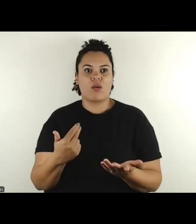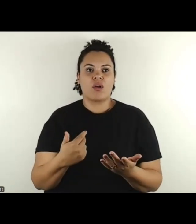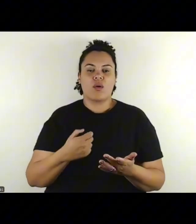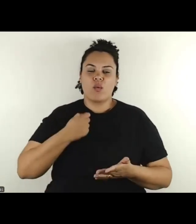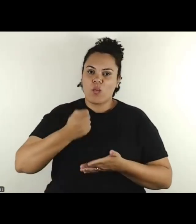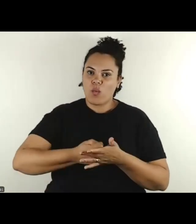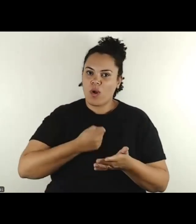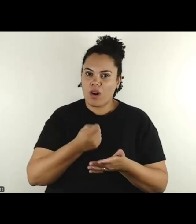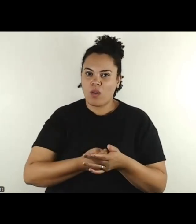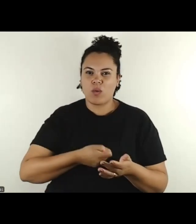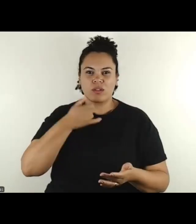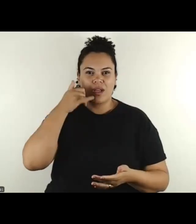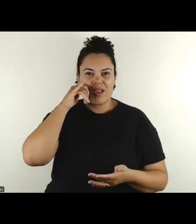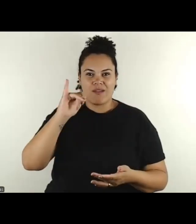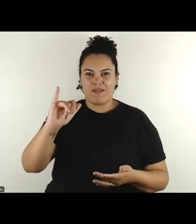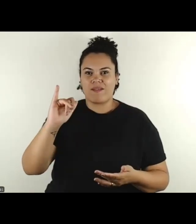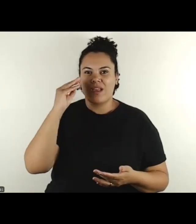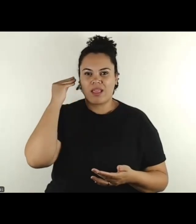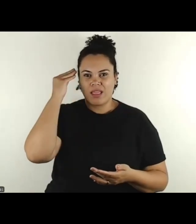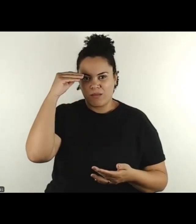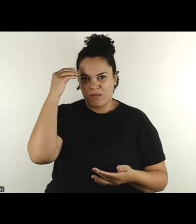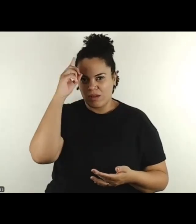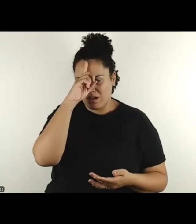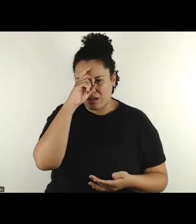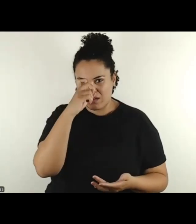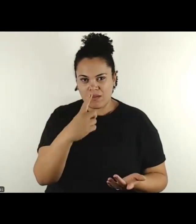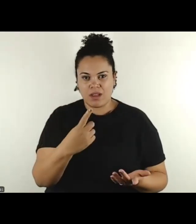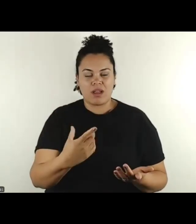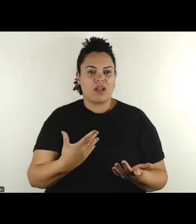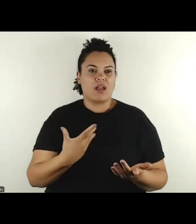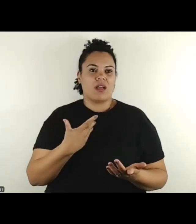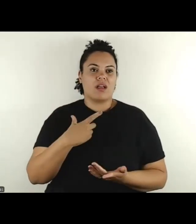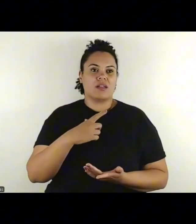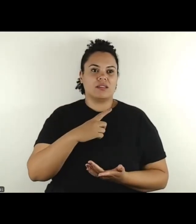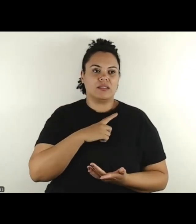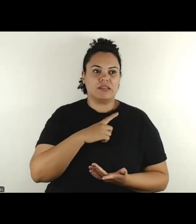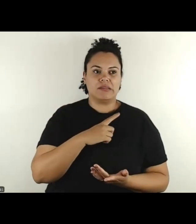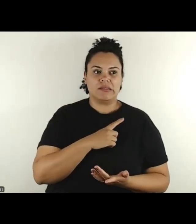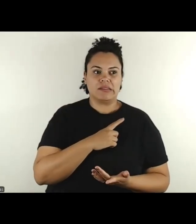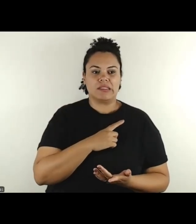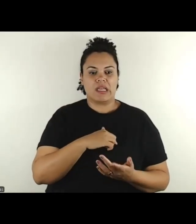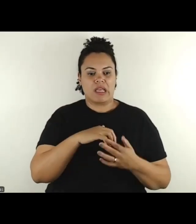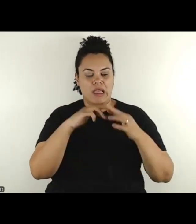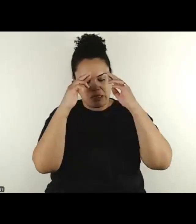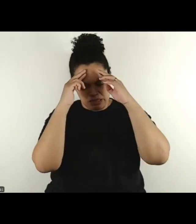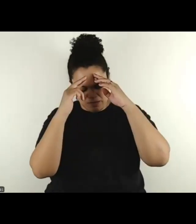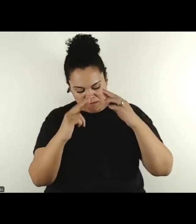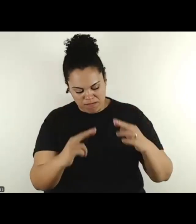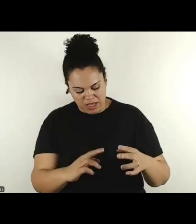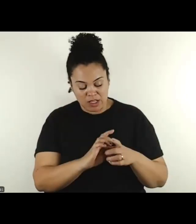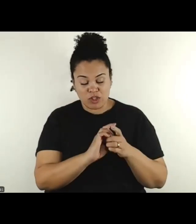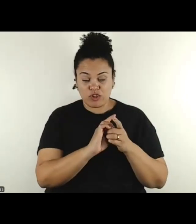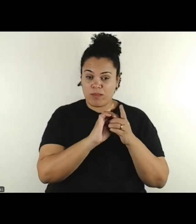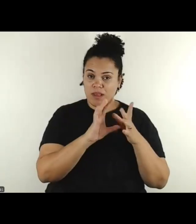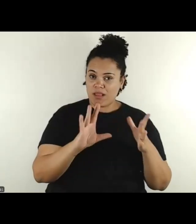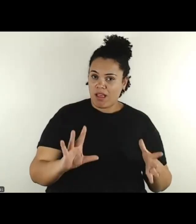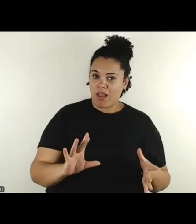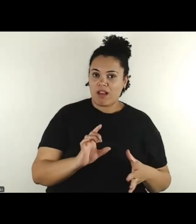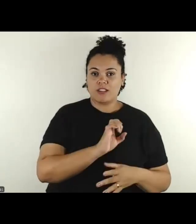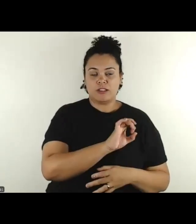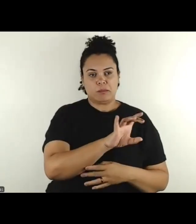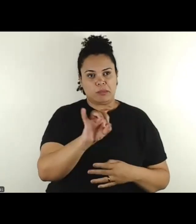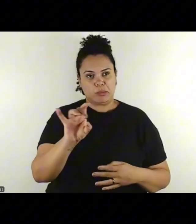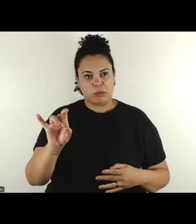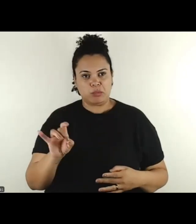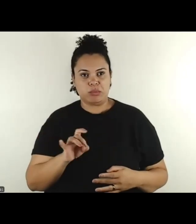numa perspectiva comunitária, territorializada, né, que respeite as liberdades individuais, que respeite